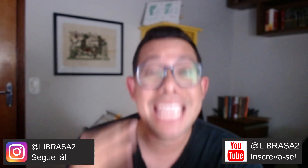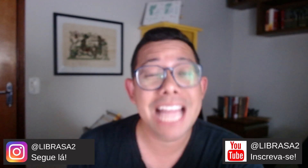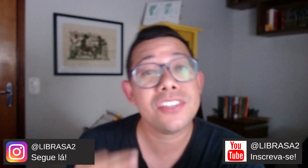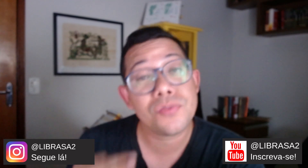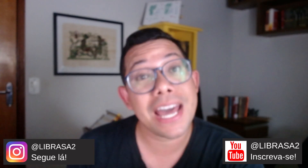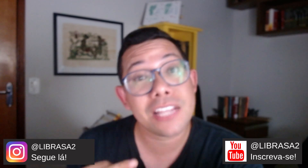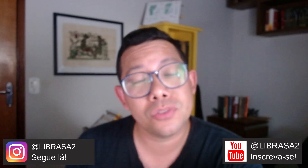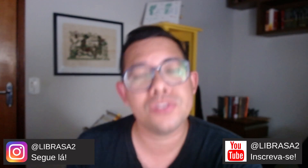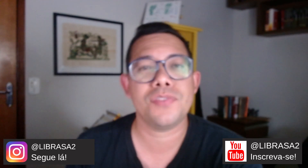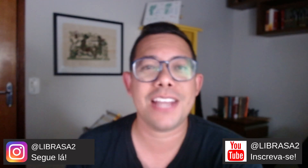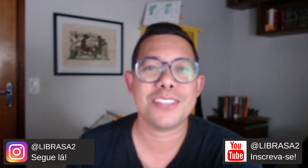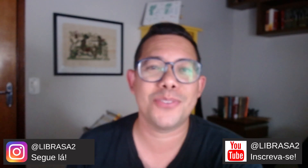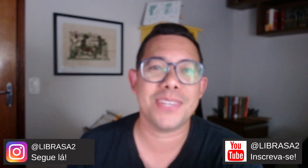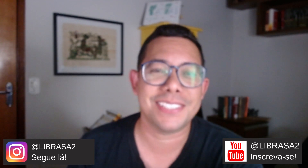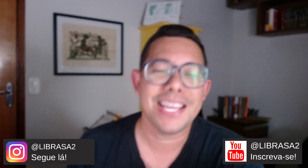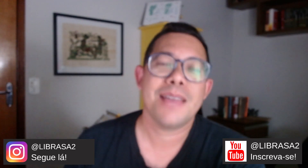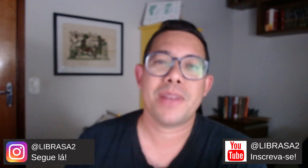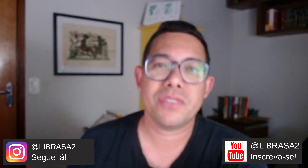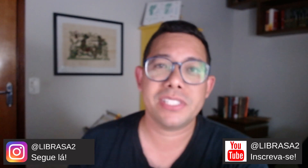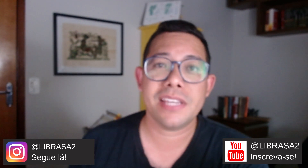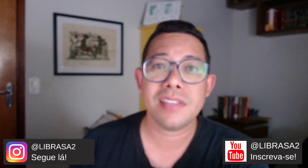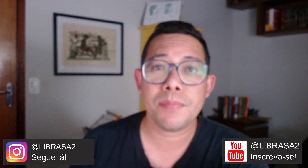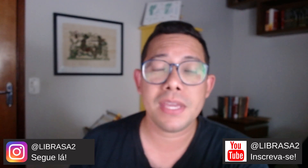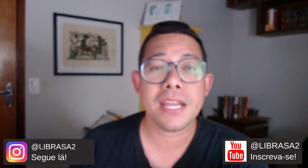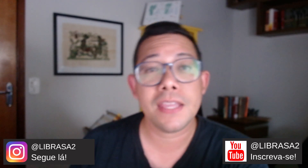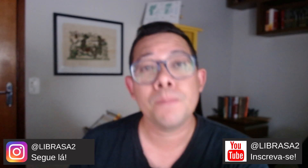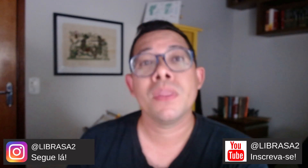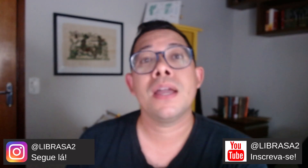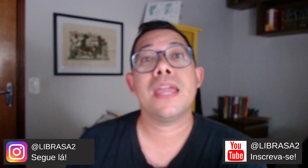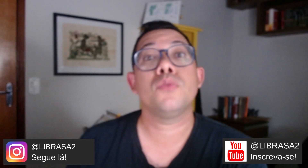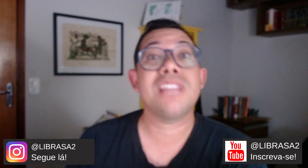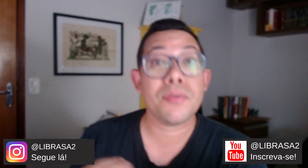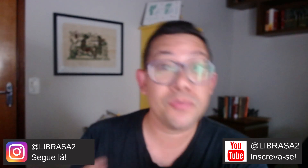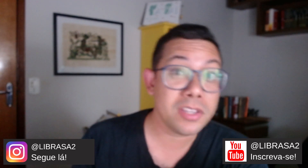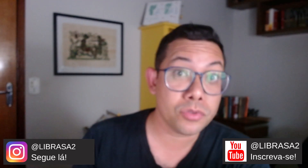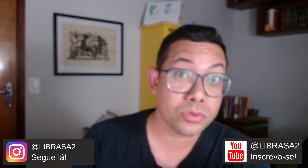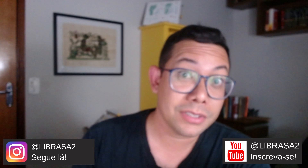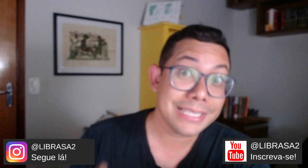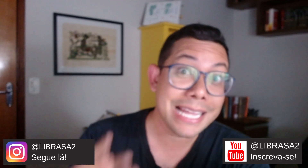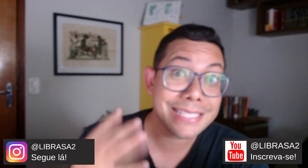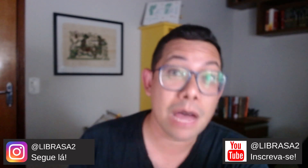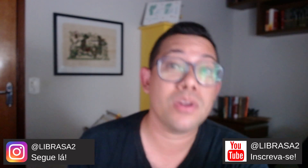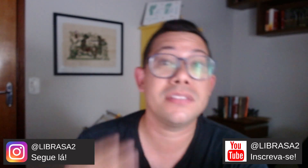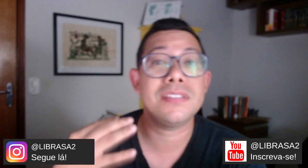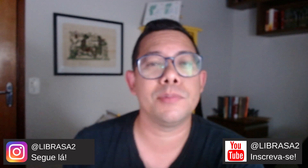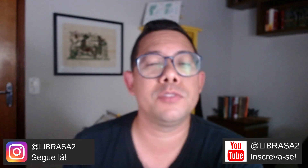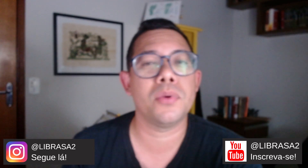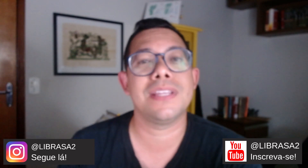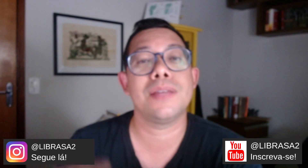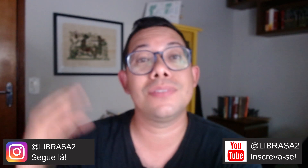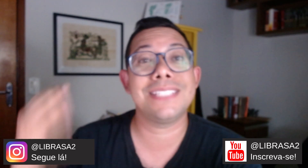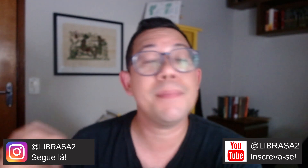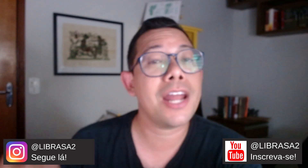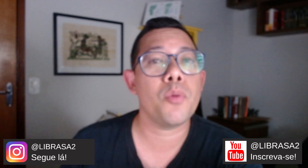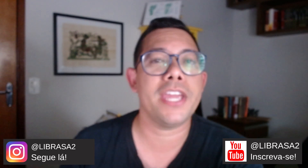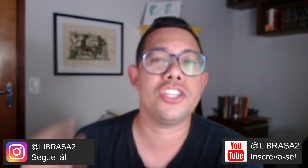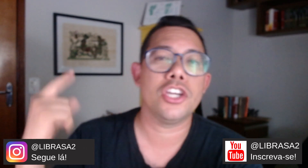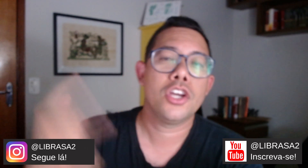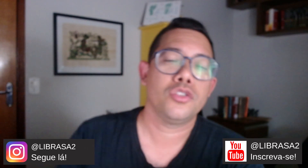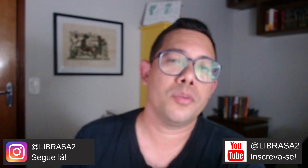ativar as notificações para você receber os avisos das aulas que estamos postando semanalmente sobre